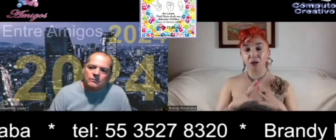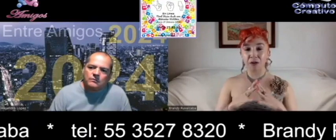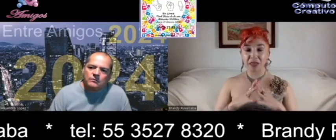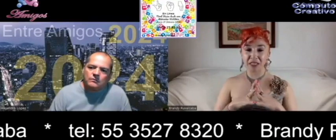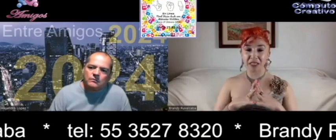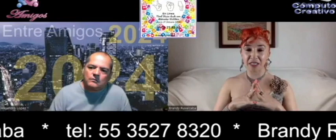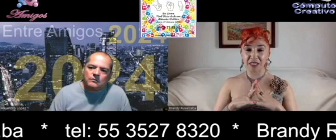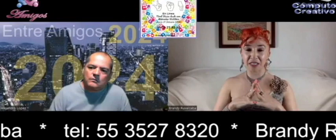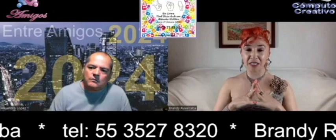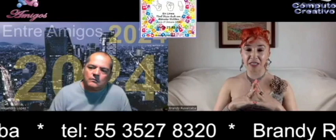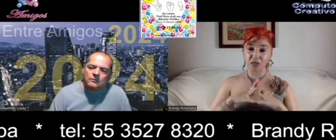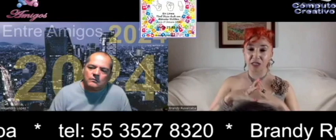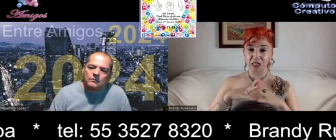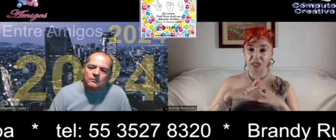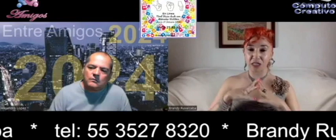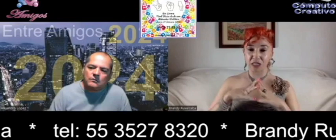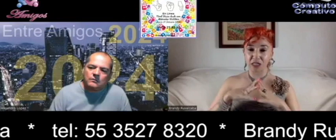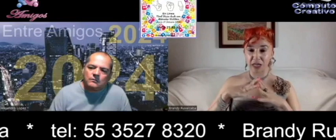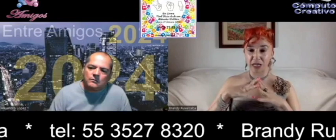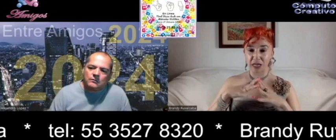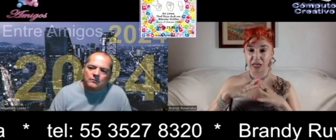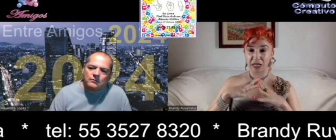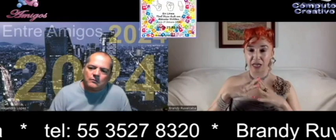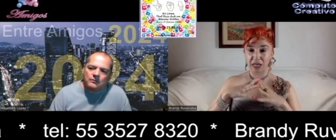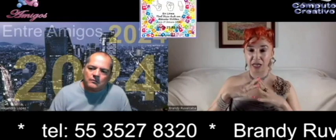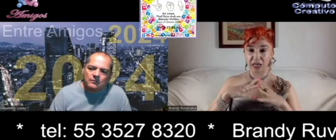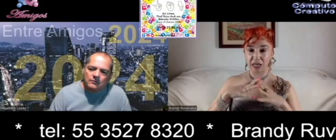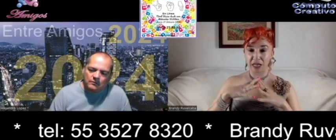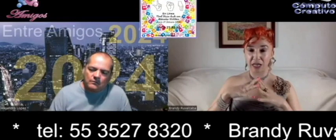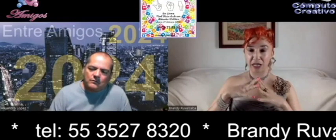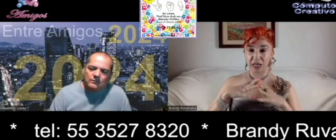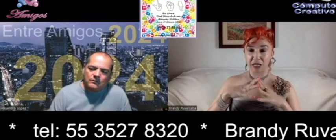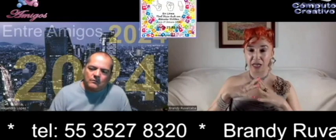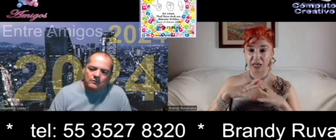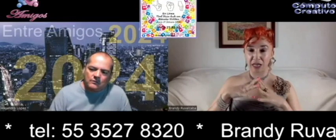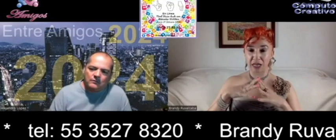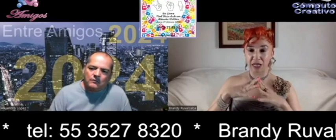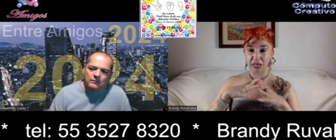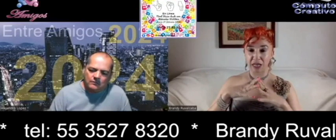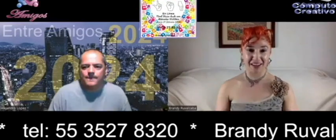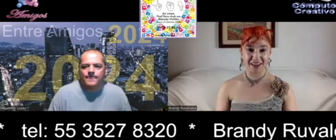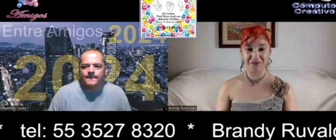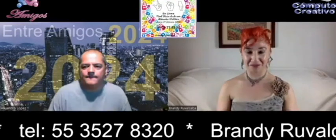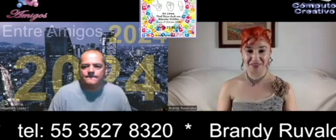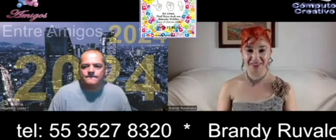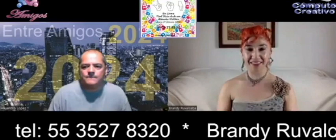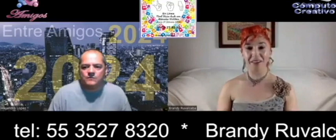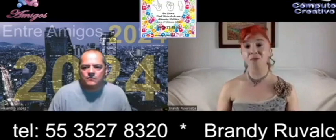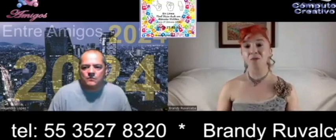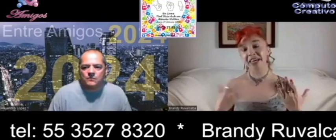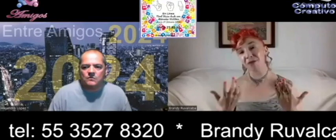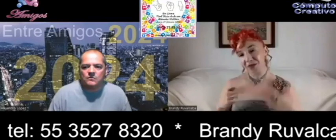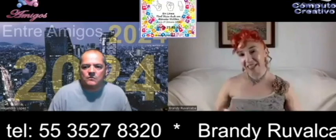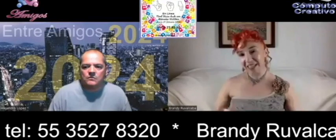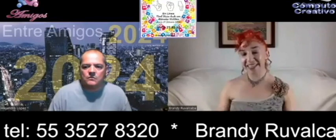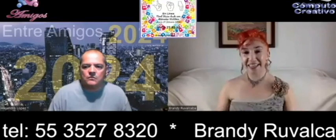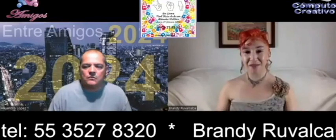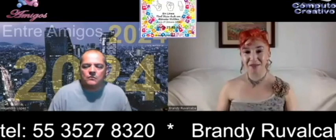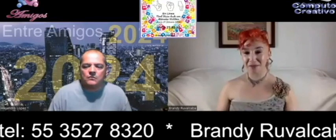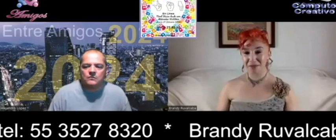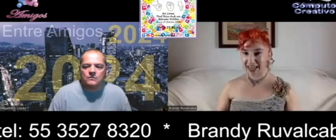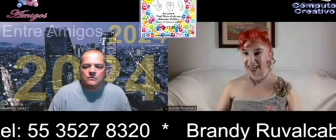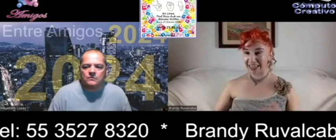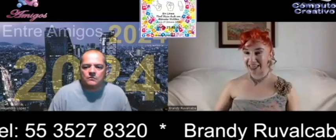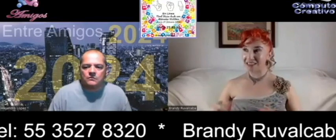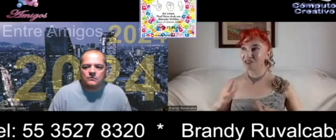saber cuál va a ser nuestra mano dominante y nuestra mano base. Por ejemplo, si tenemos